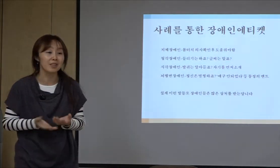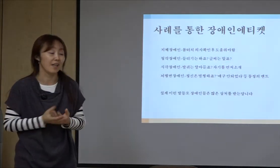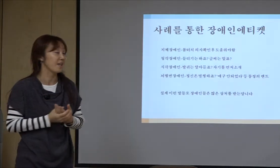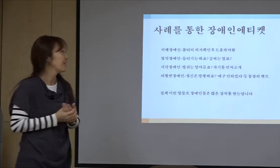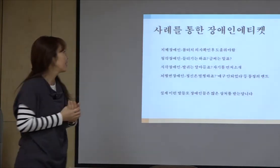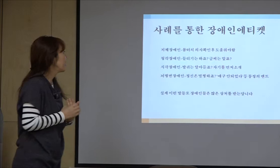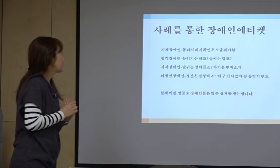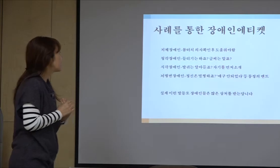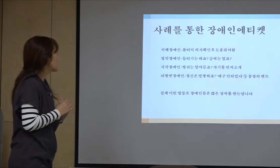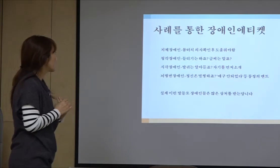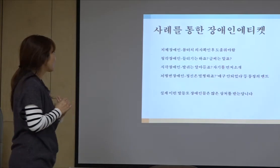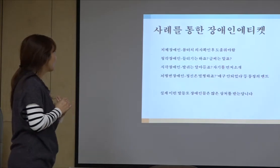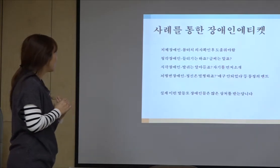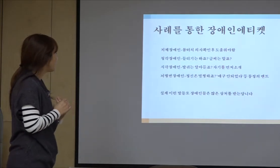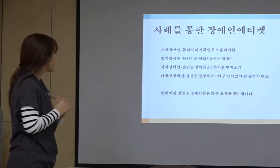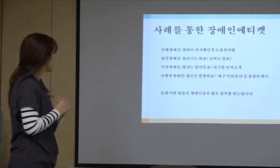게 에티켓이고요.